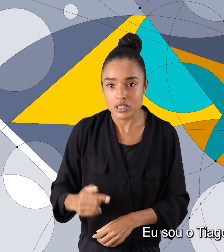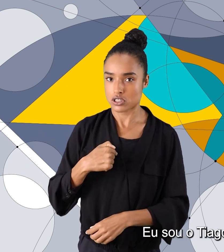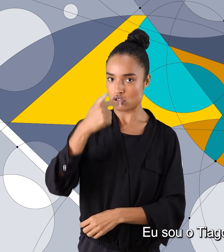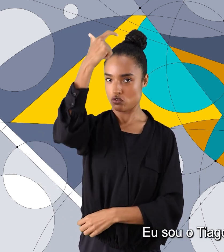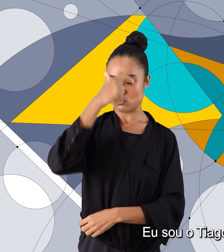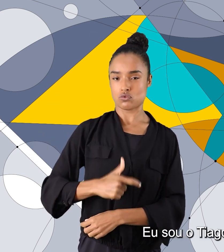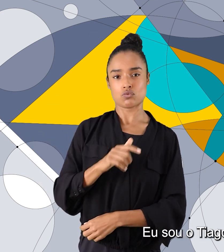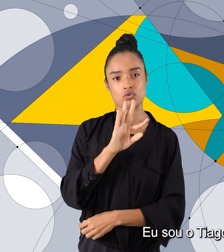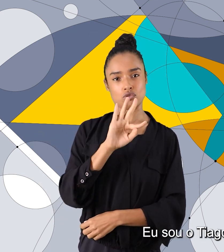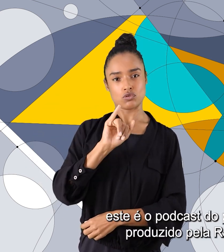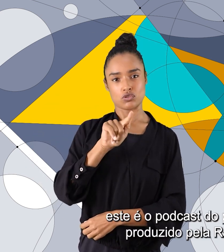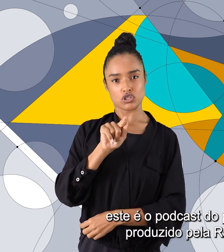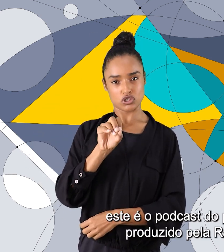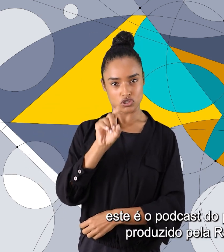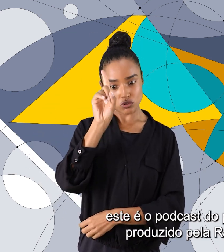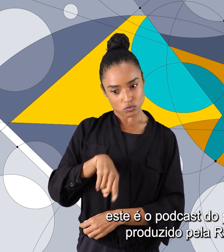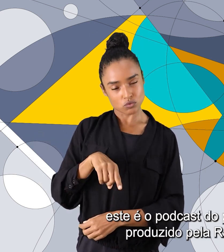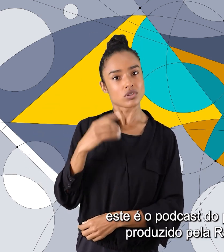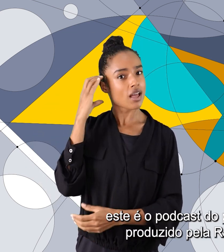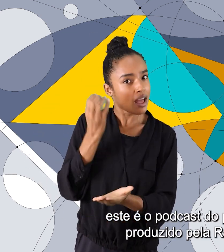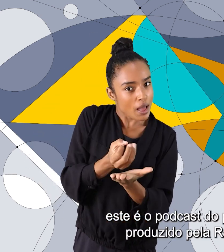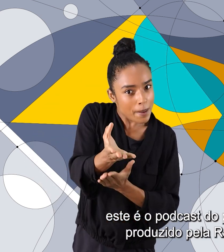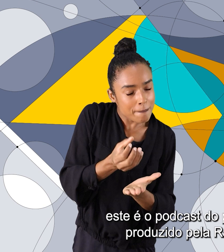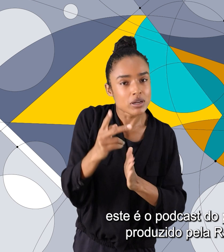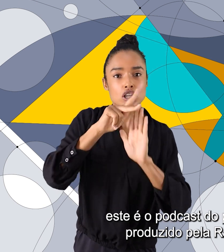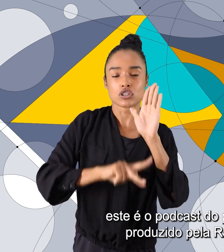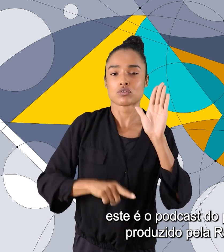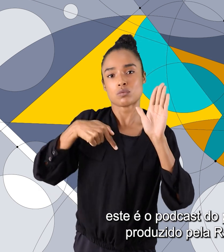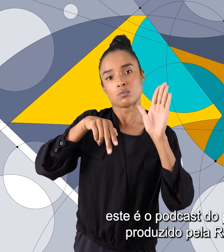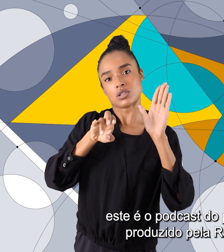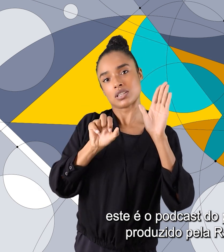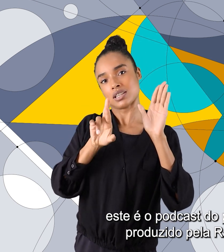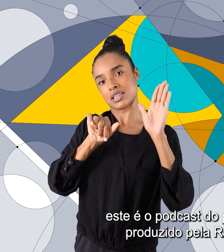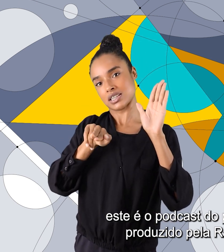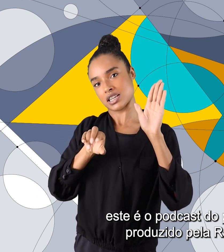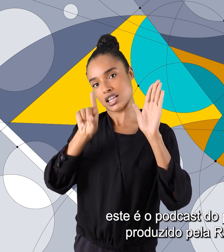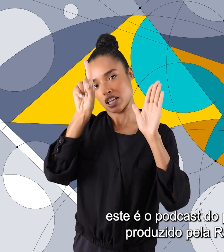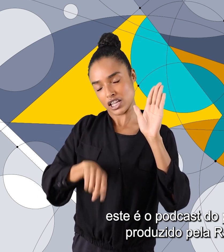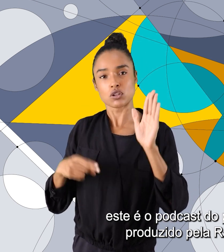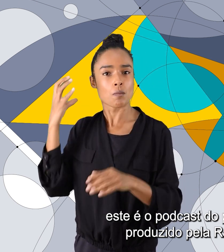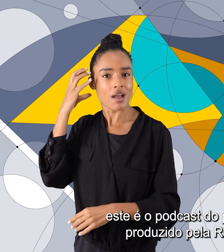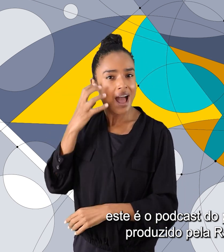Eu sou o Thiago Rogero, este é o podcast do Projeto Querino, produzido pela Rádio Novelo.